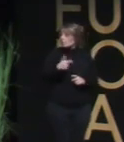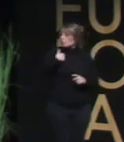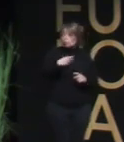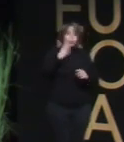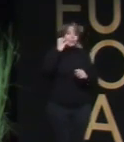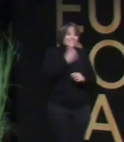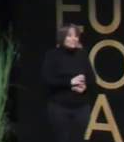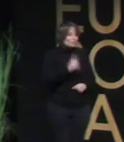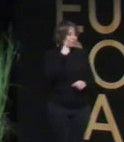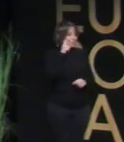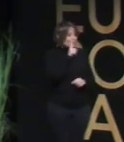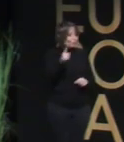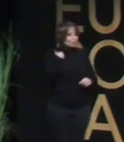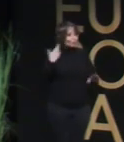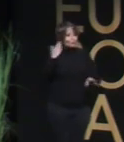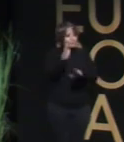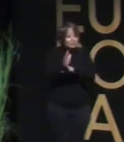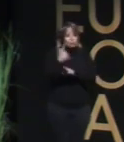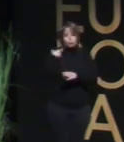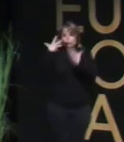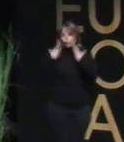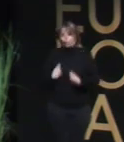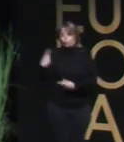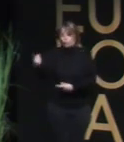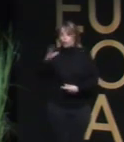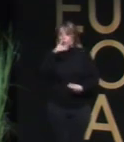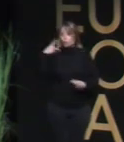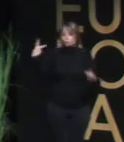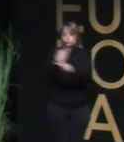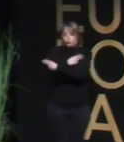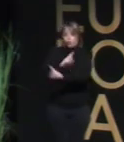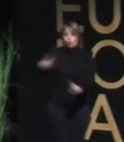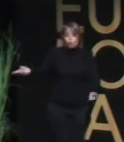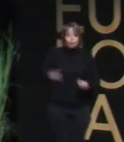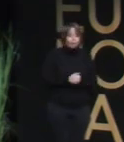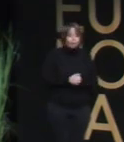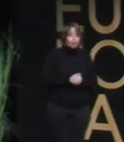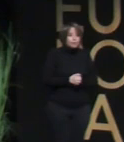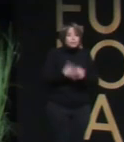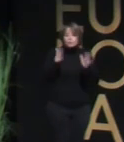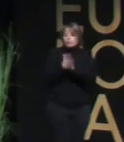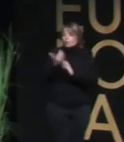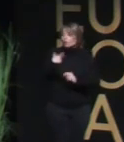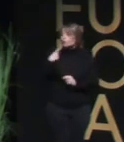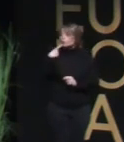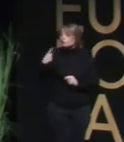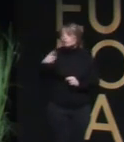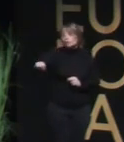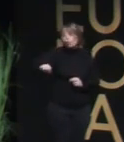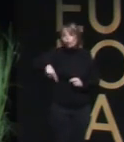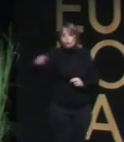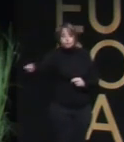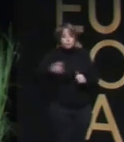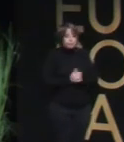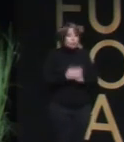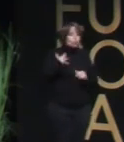no es hacia Íñigo, es a lo que estoy representando, que en ese momento le estoy frustrando, le estoy capando, le estoy diciendo que no, le estoy diciendo, en el fondo lo que le estoy diciendo es, te jodes. Yo